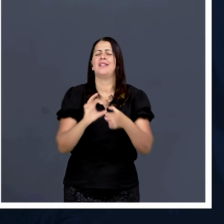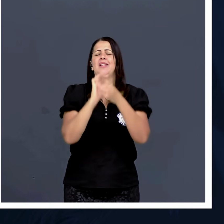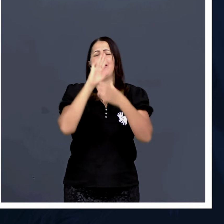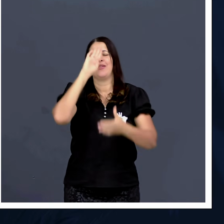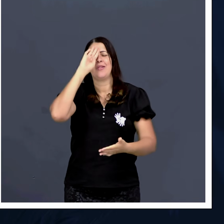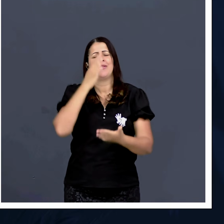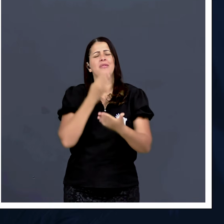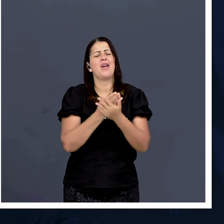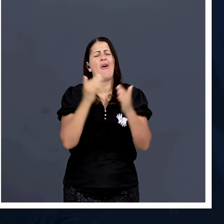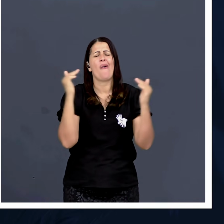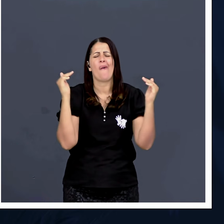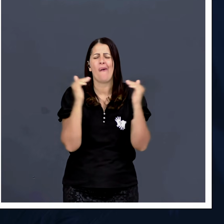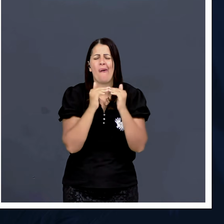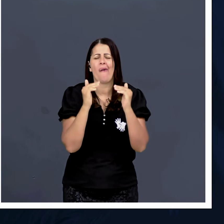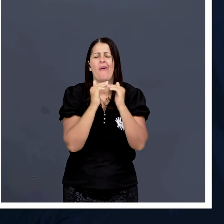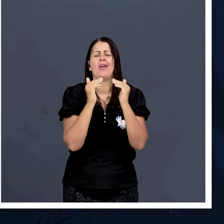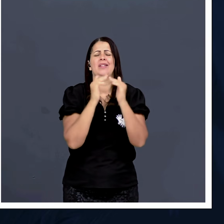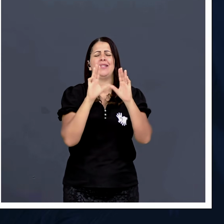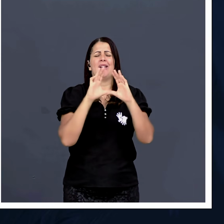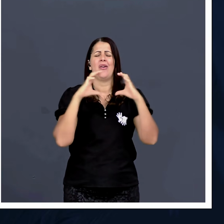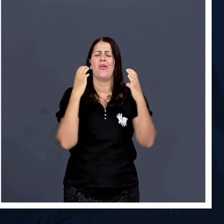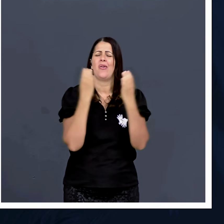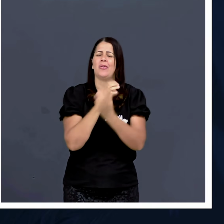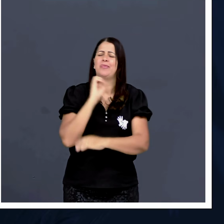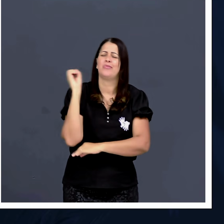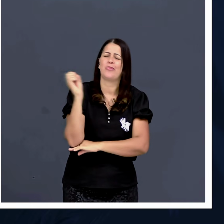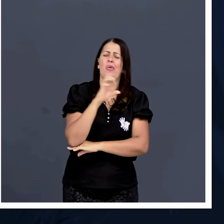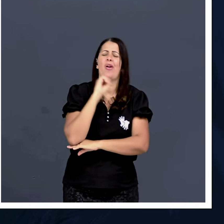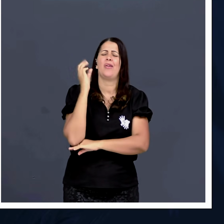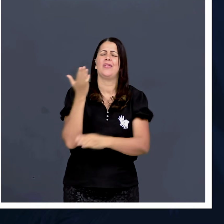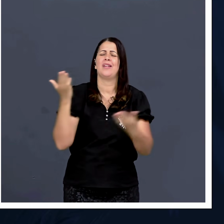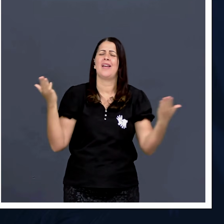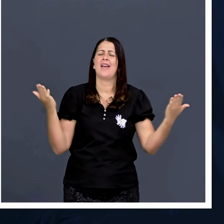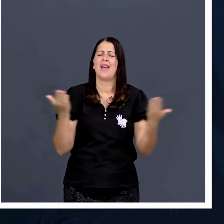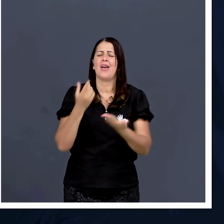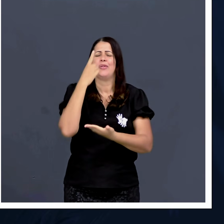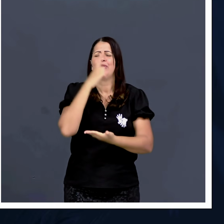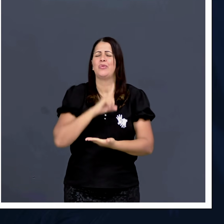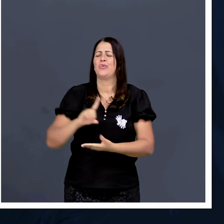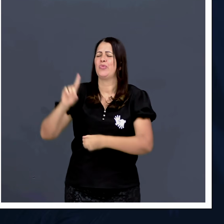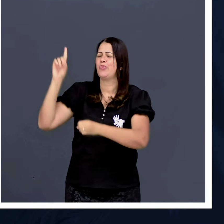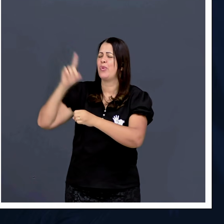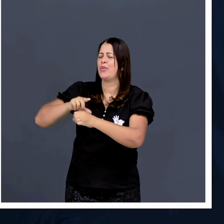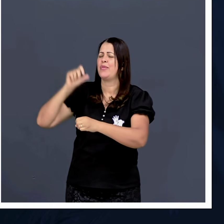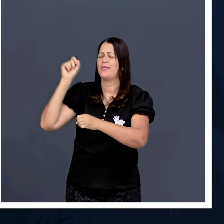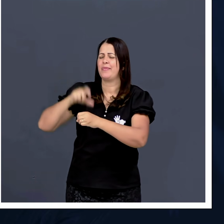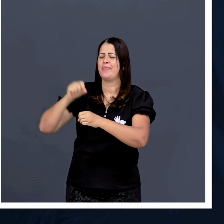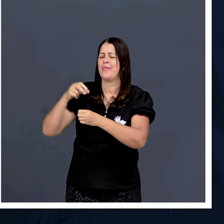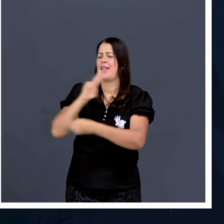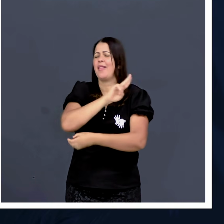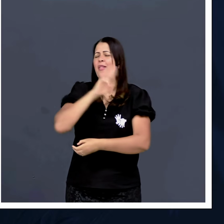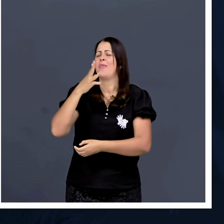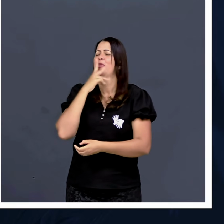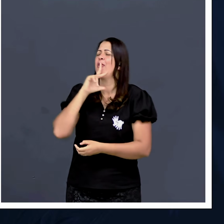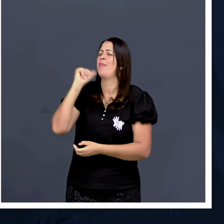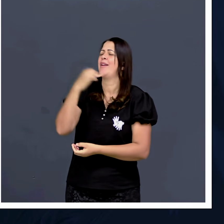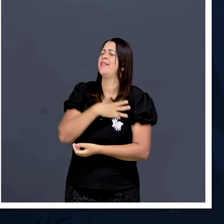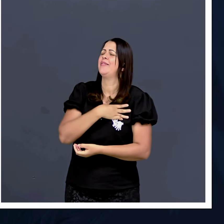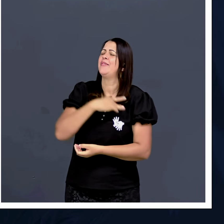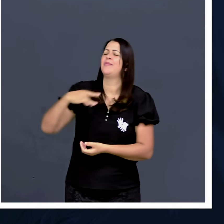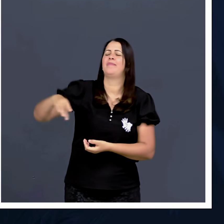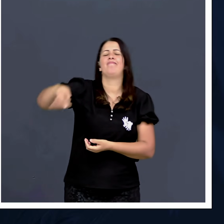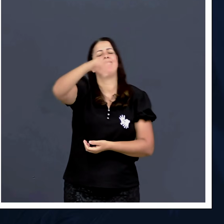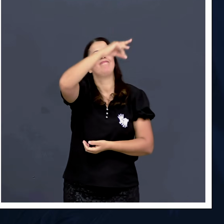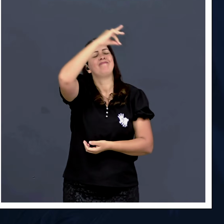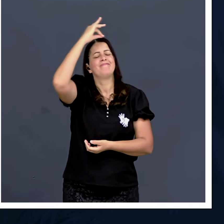fé em concordância com a sua igreja e consagramos dízimos e ofertas em nome do Pai, do Filho e